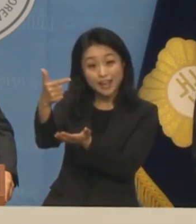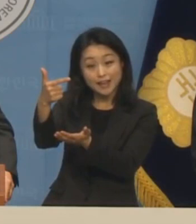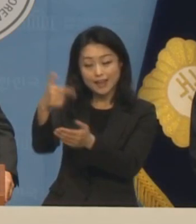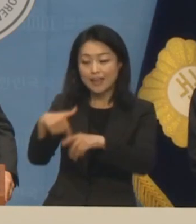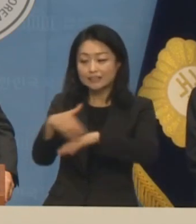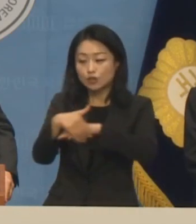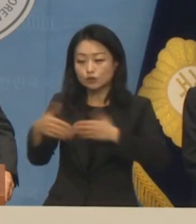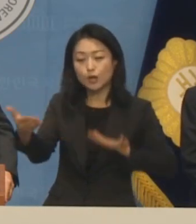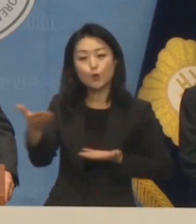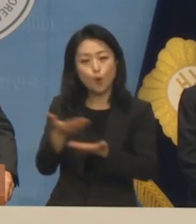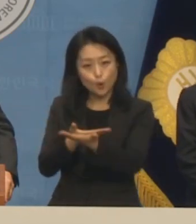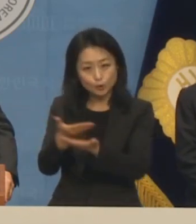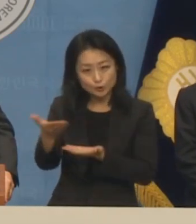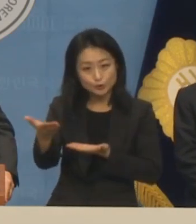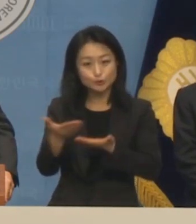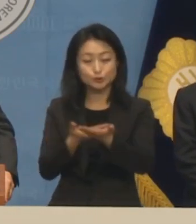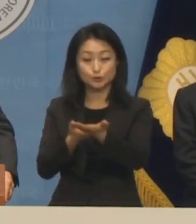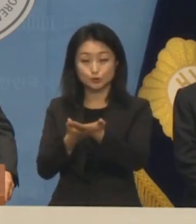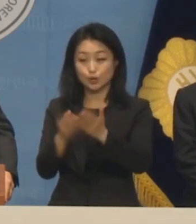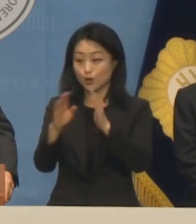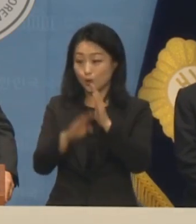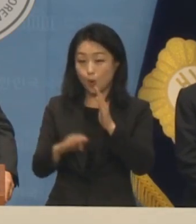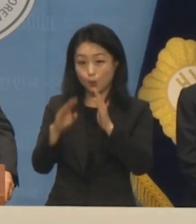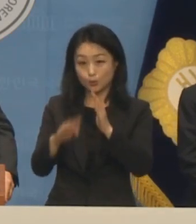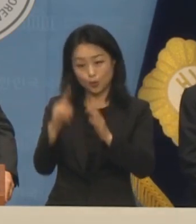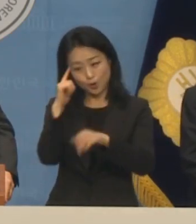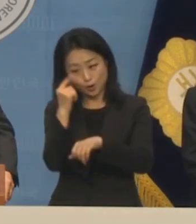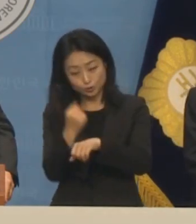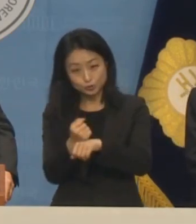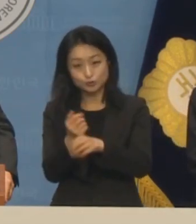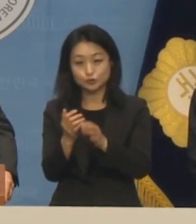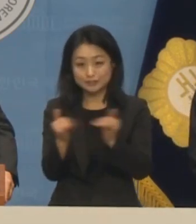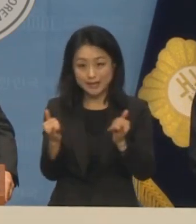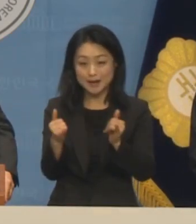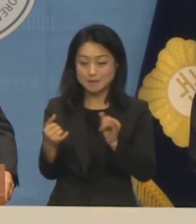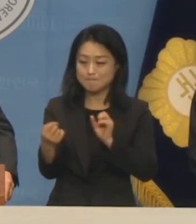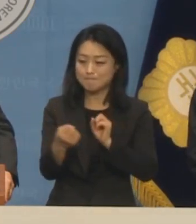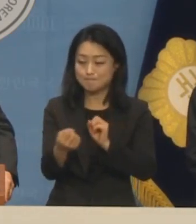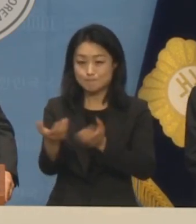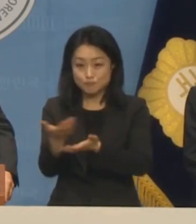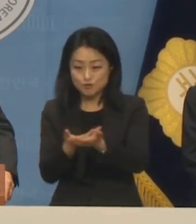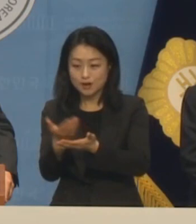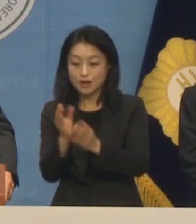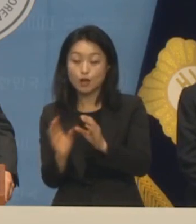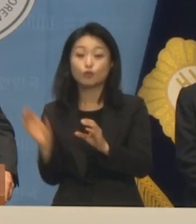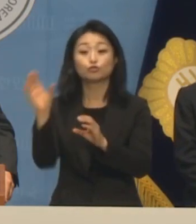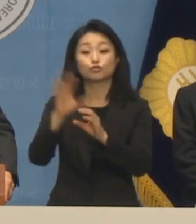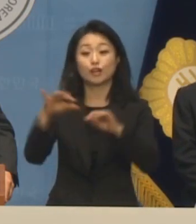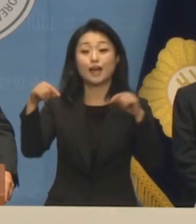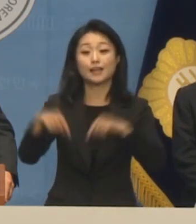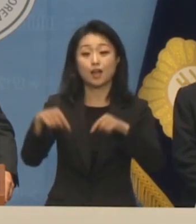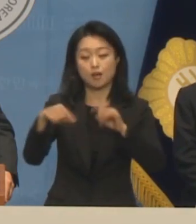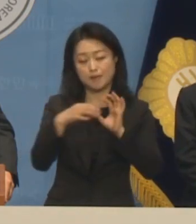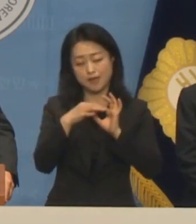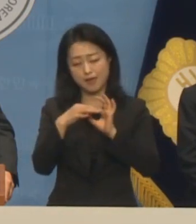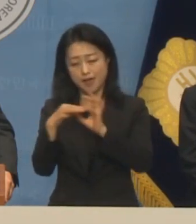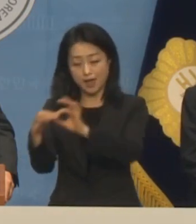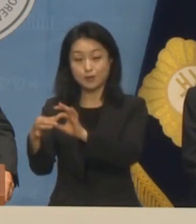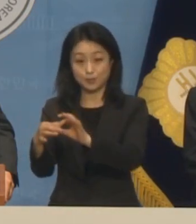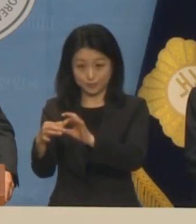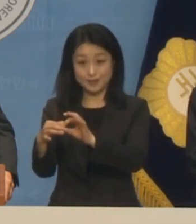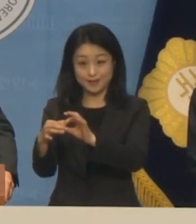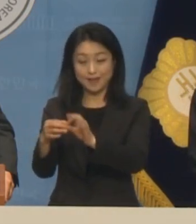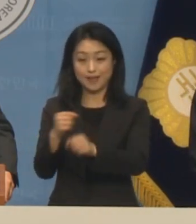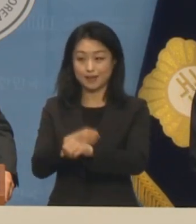정책 교류나 정책 공동 개발 그리고 인적 교류에 대하여 추가적인 협의를 계속해 나가기로